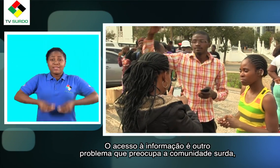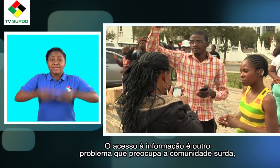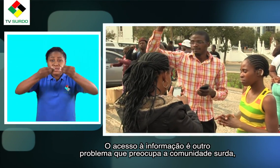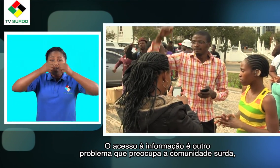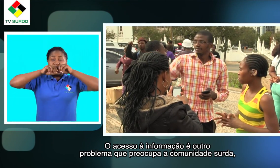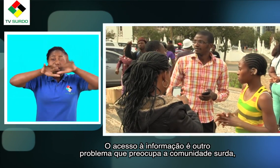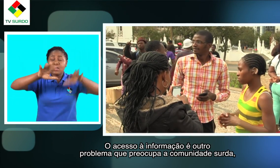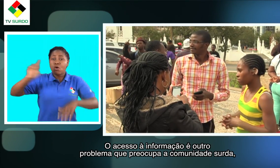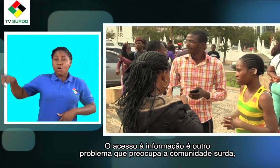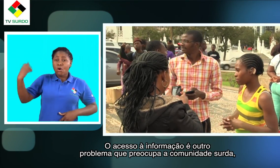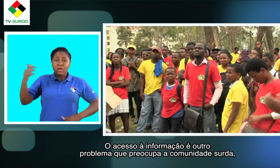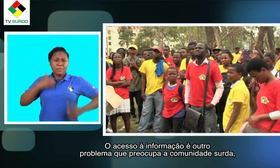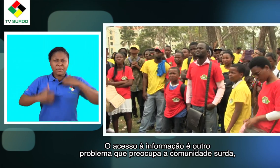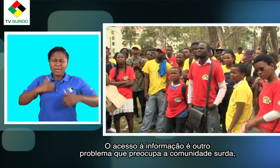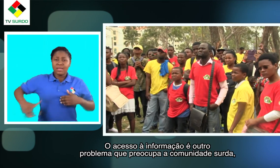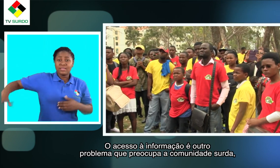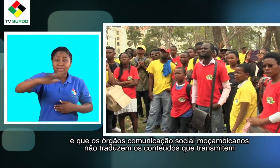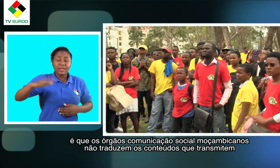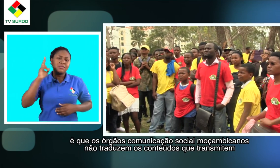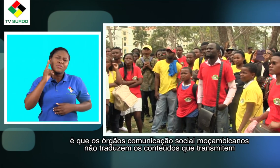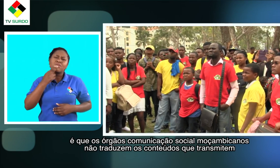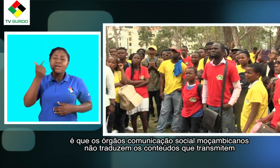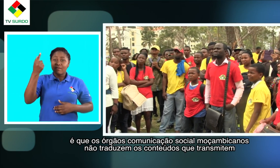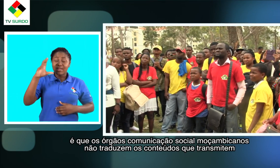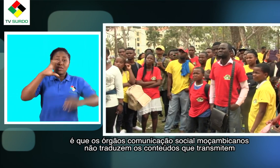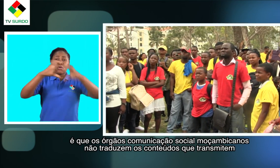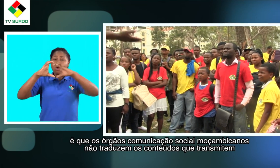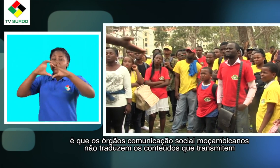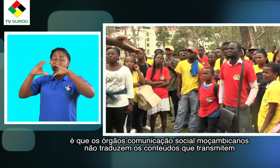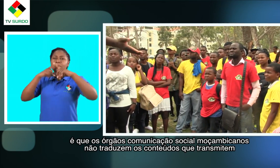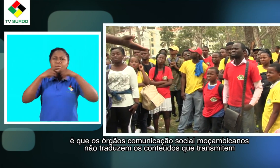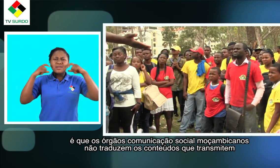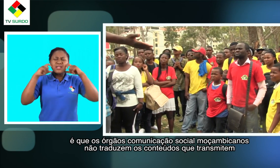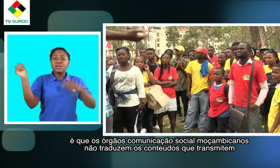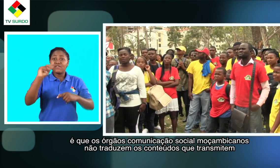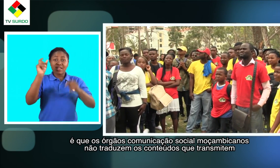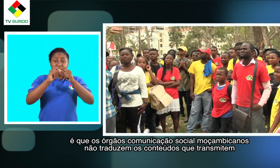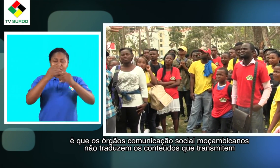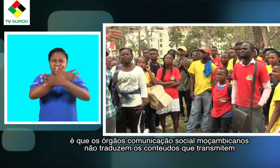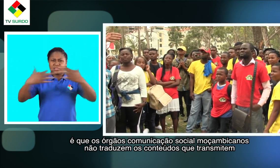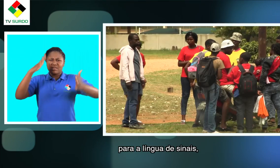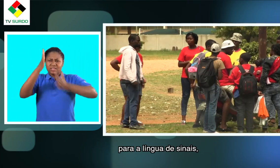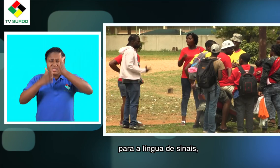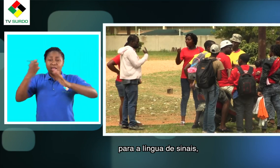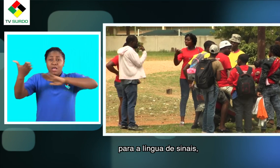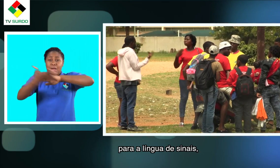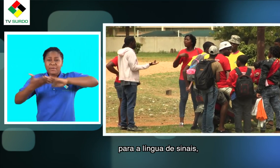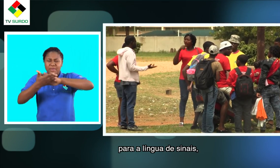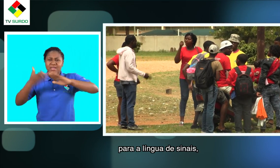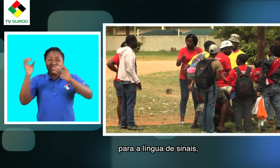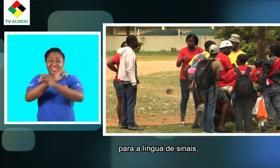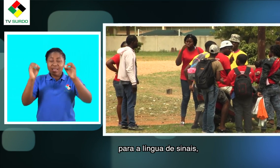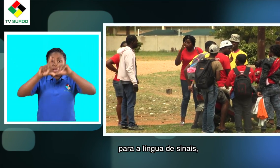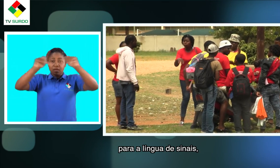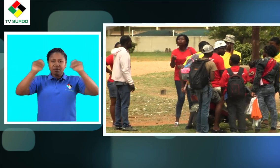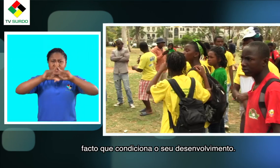é outro problema que preocupa a comunidade surda. É que os órgãos de comunicação social moçambicanos não traduzem os seus